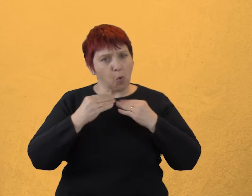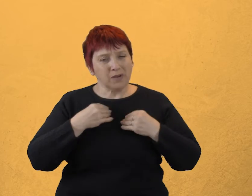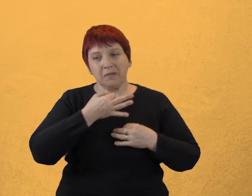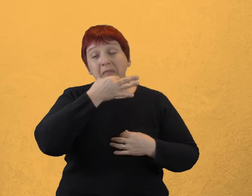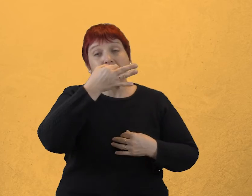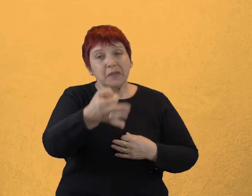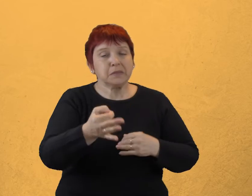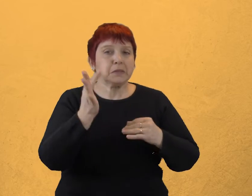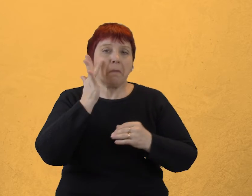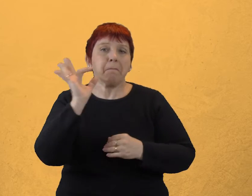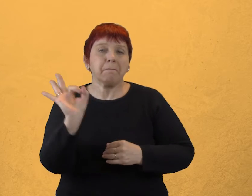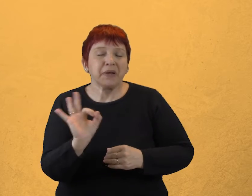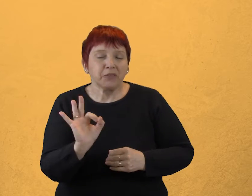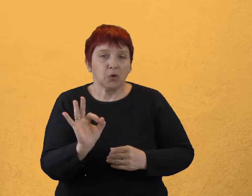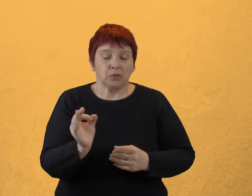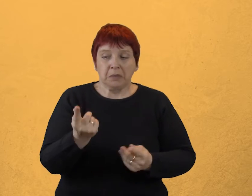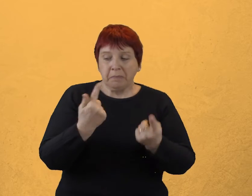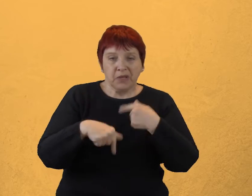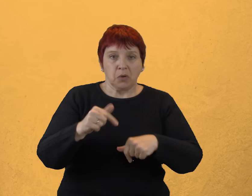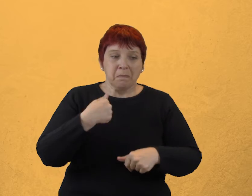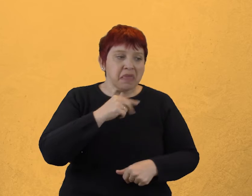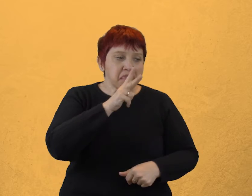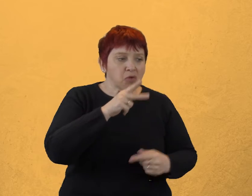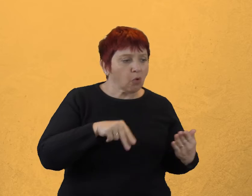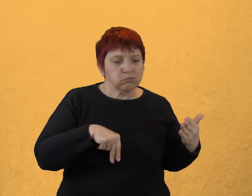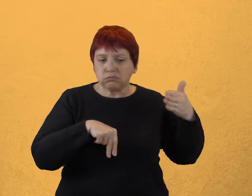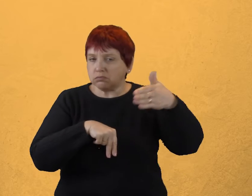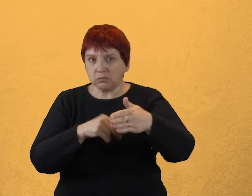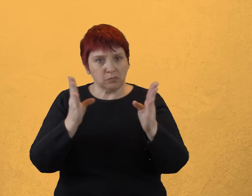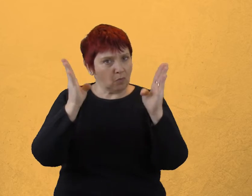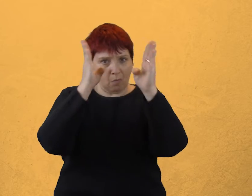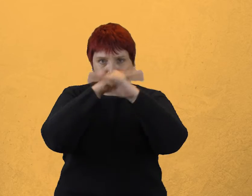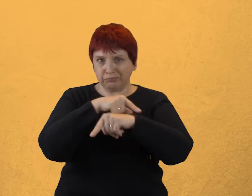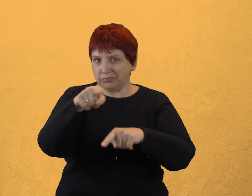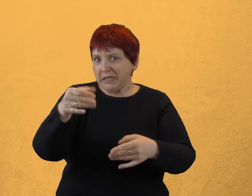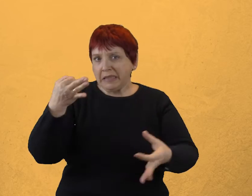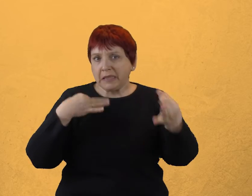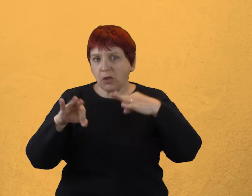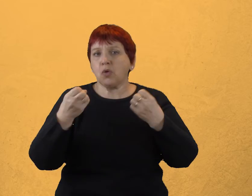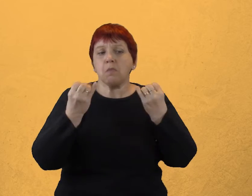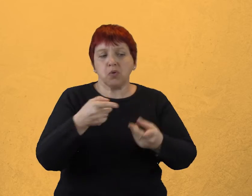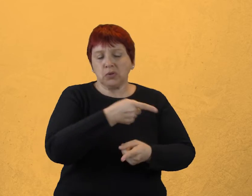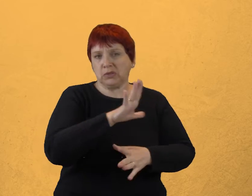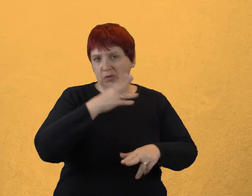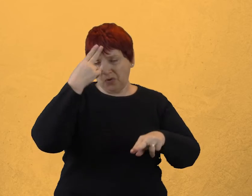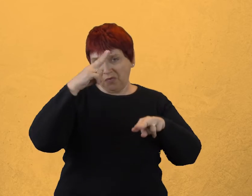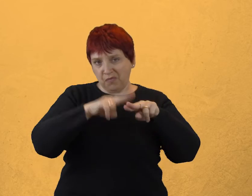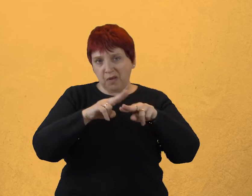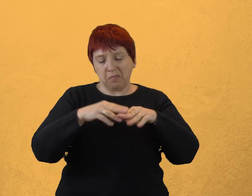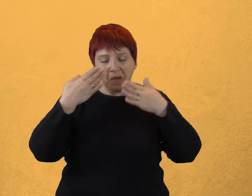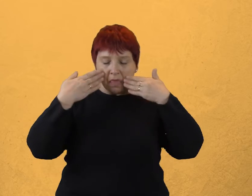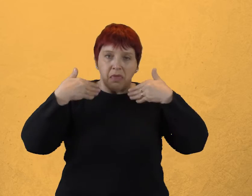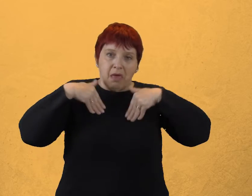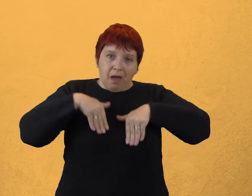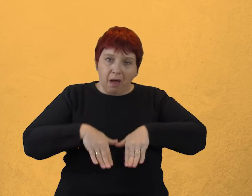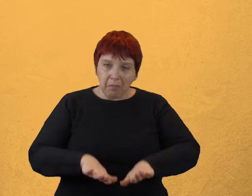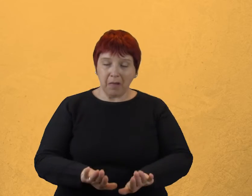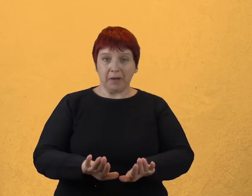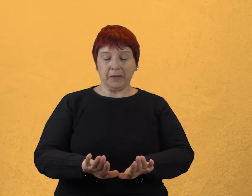a comunicar, con el mayor dolor del mundo, que su hijo no iría a la escuela porque debía quedarse en la cama.